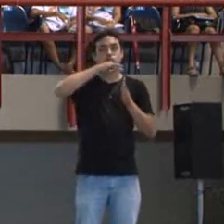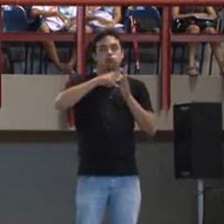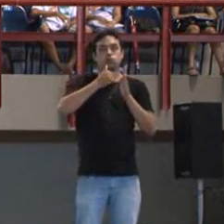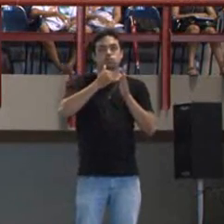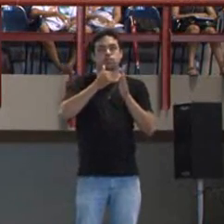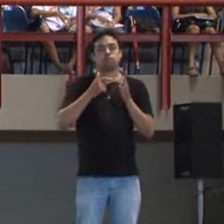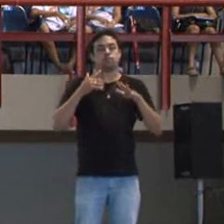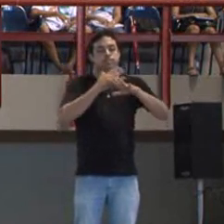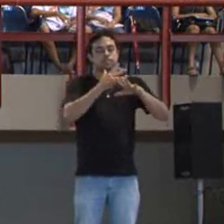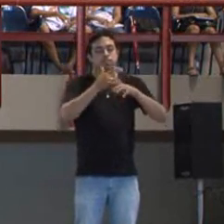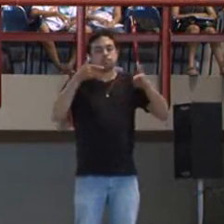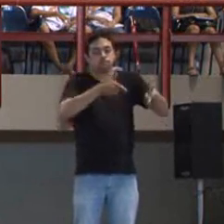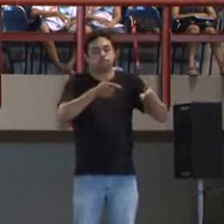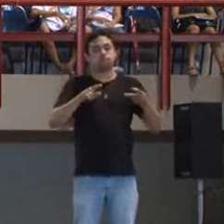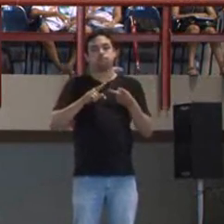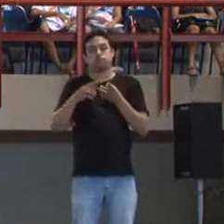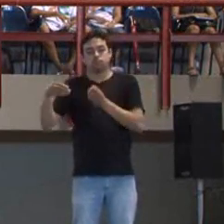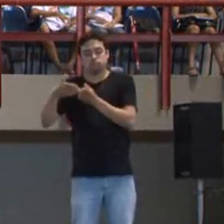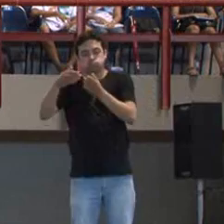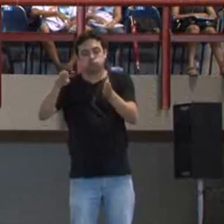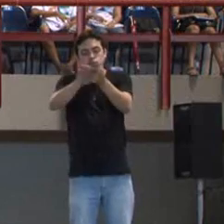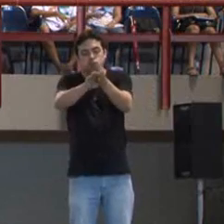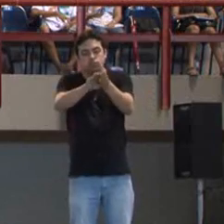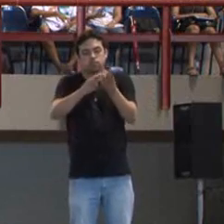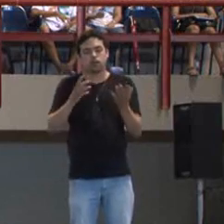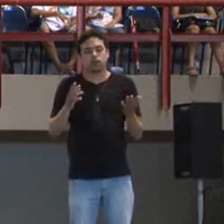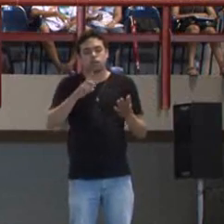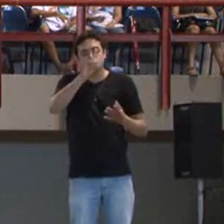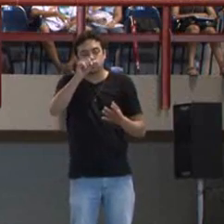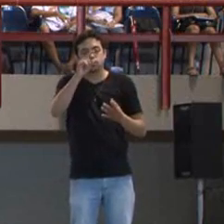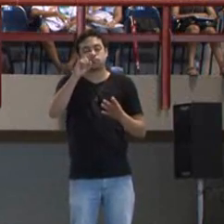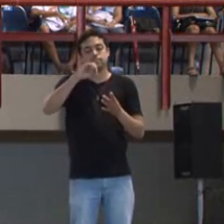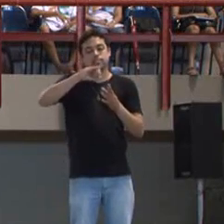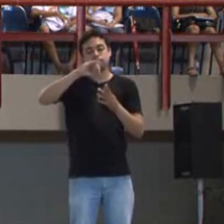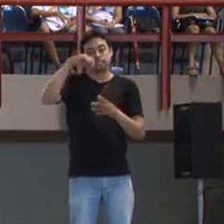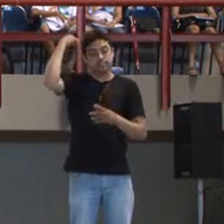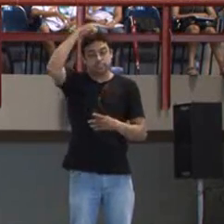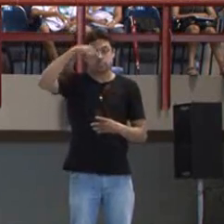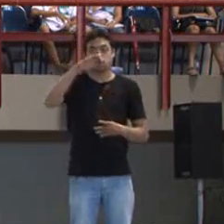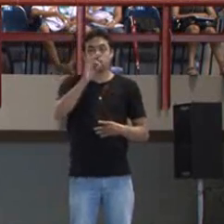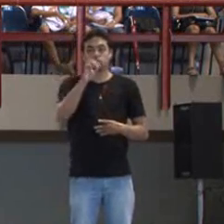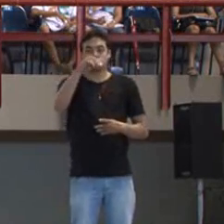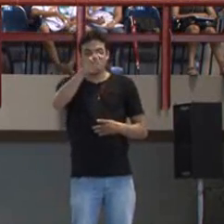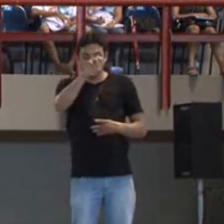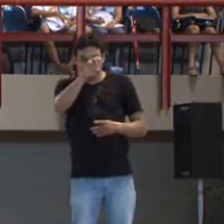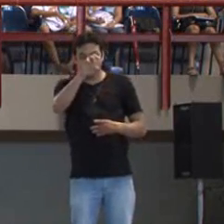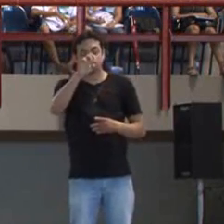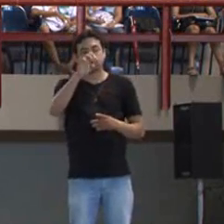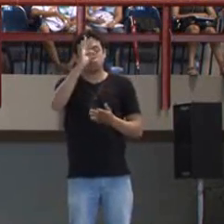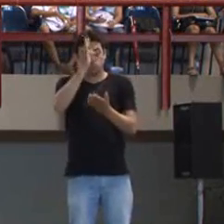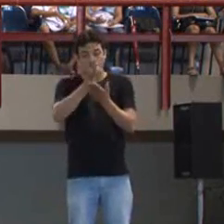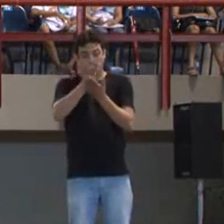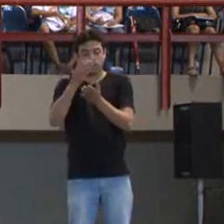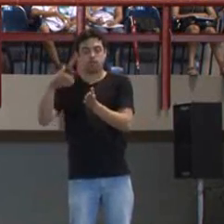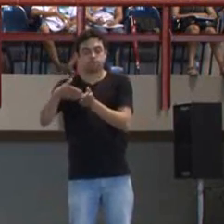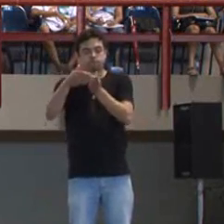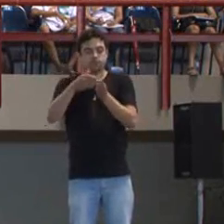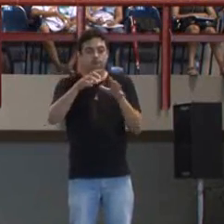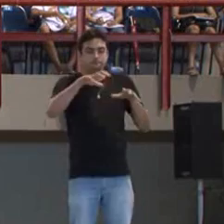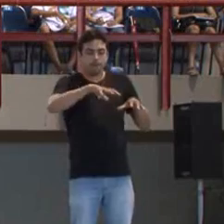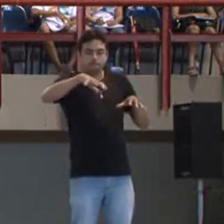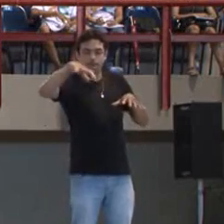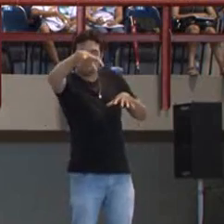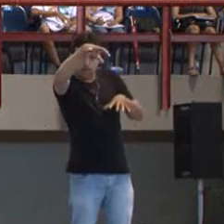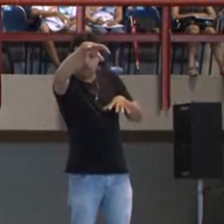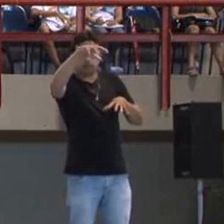E aí a cidade era São José. Oh, hoje é dia de São Tomé. São Tomé. Tá? Como a Bahia tinha uma entrada